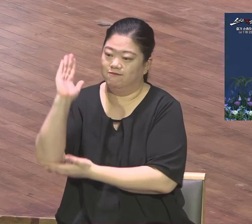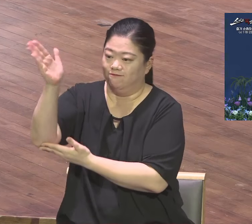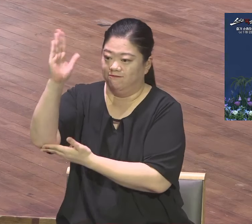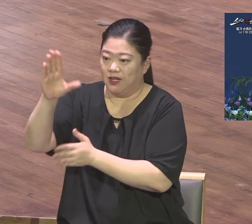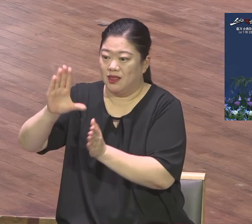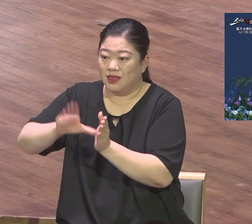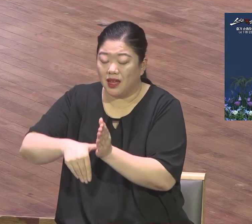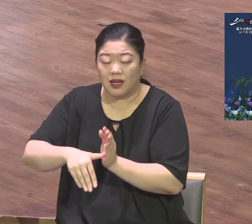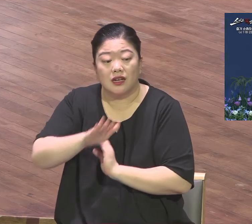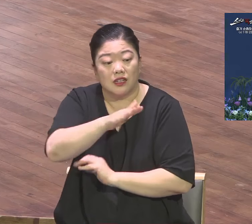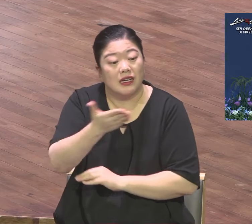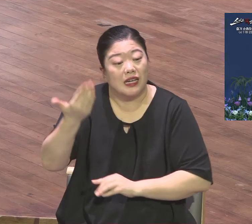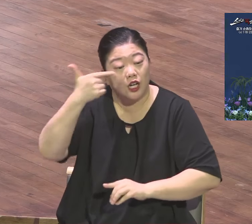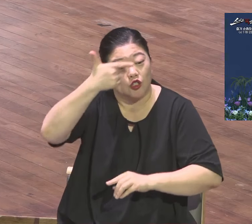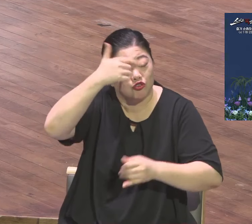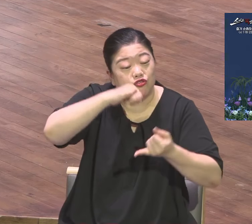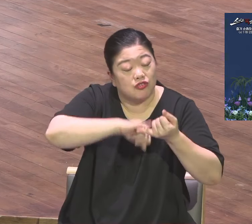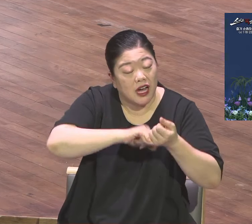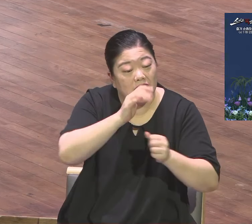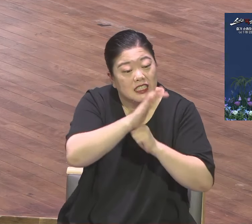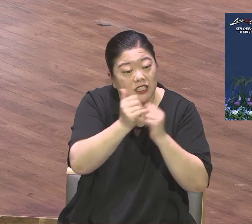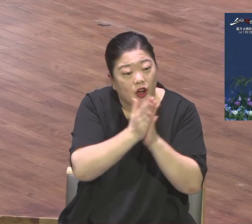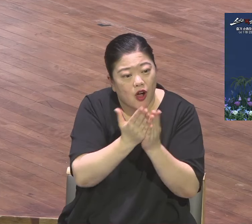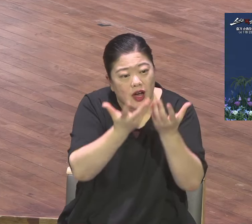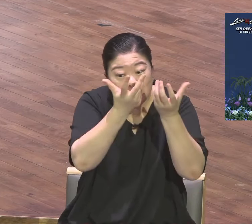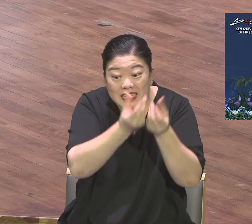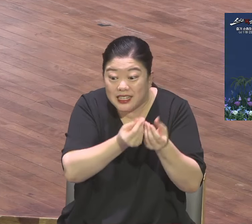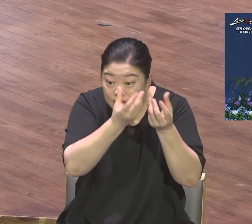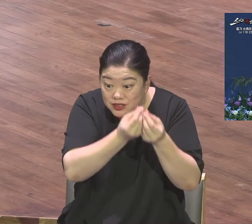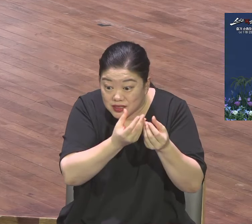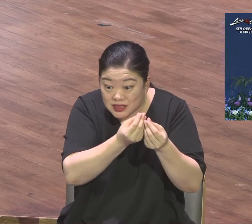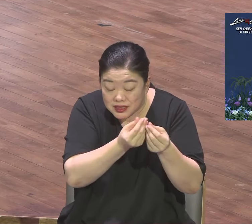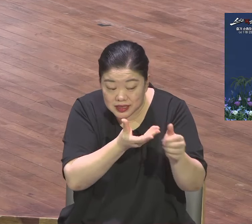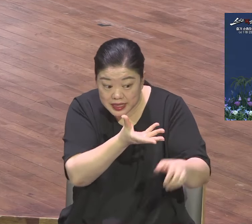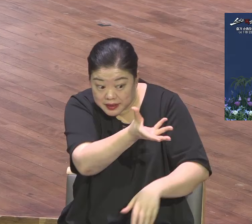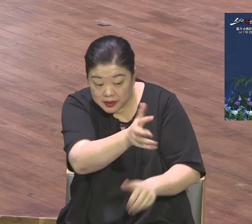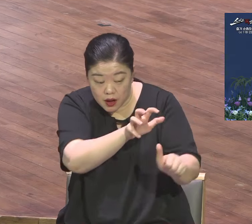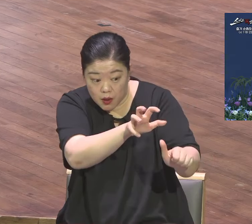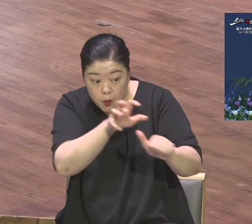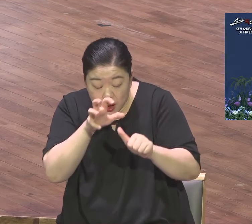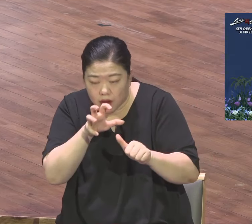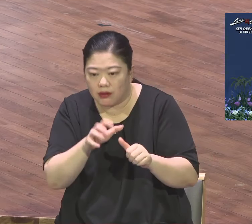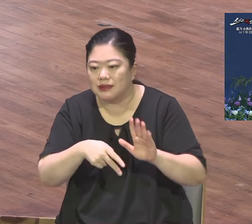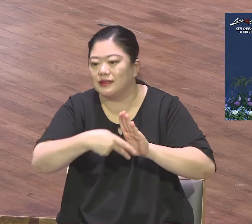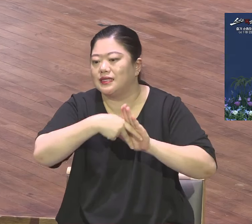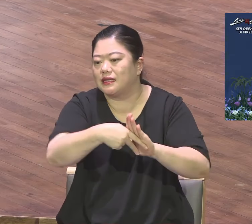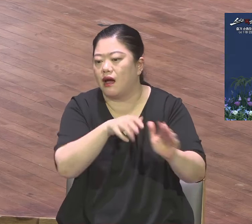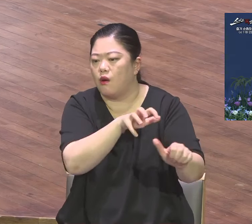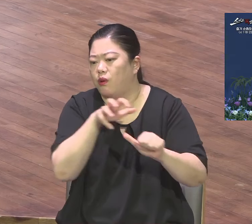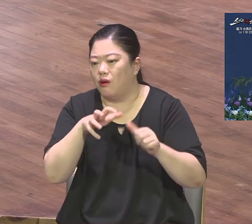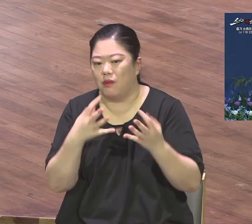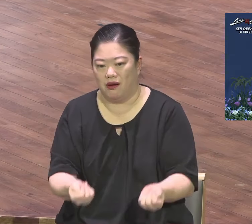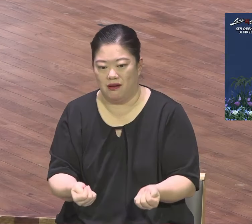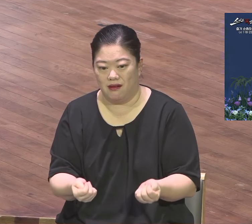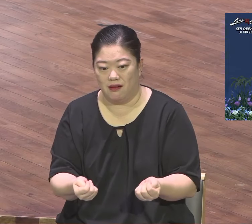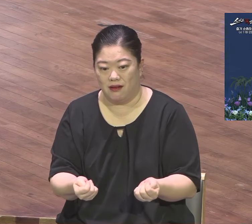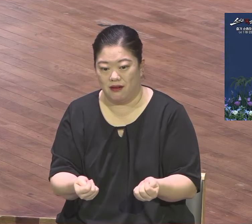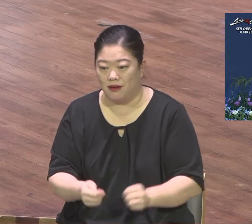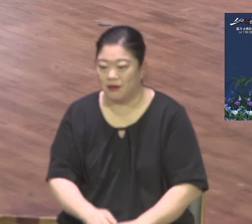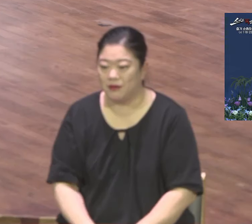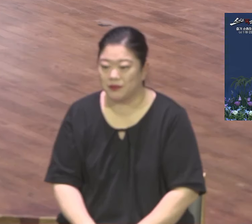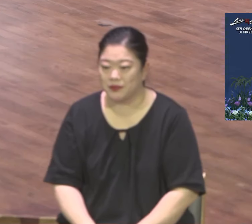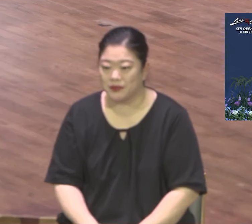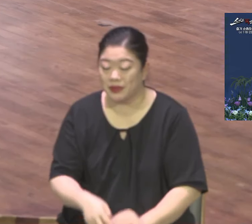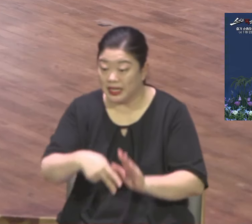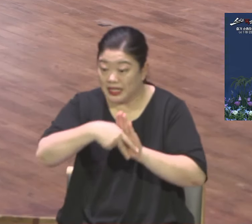인용을 많이 했지요. 사역하시면서. 그리고 이 신약 성경에 보면 시편과 함께 이사야서 말씀을 많이